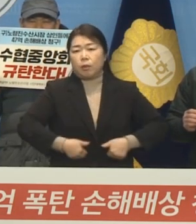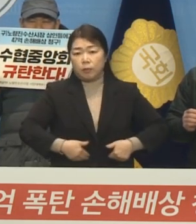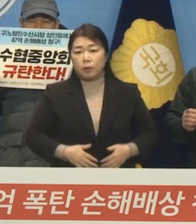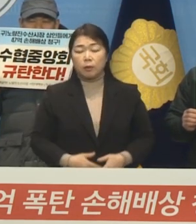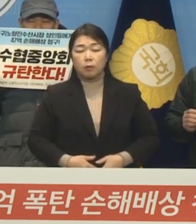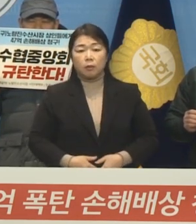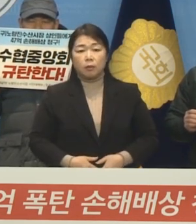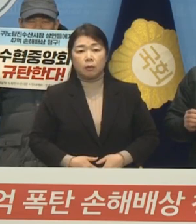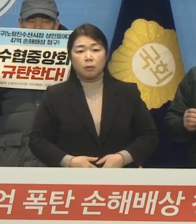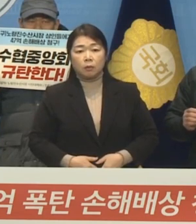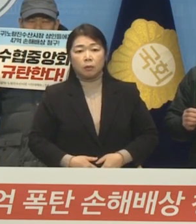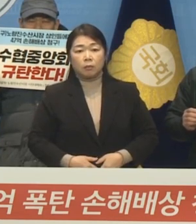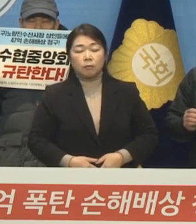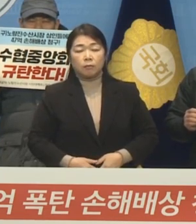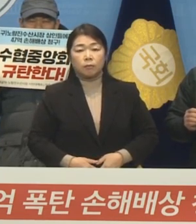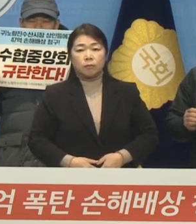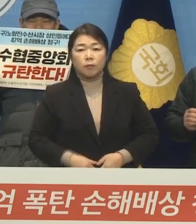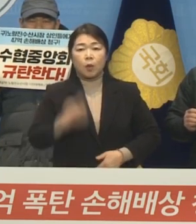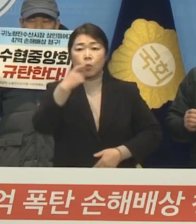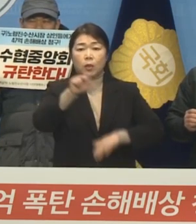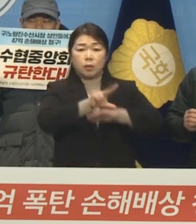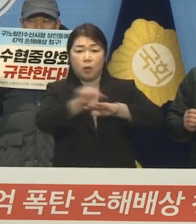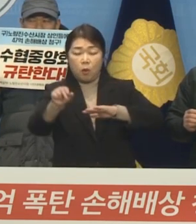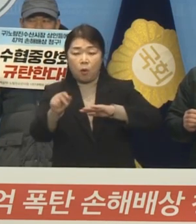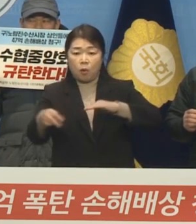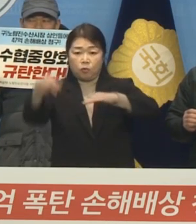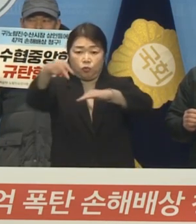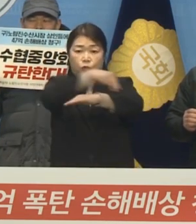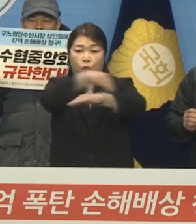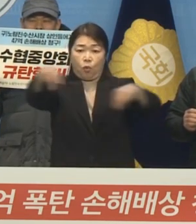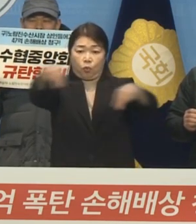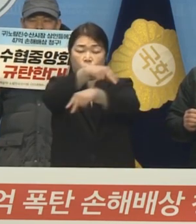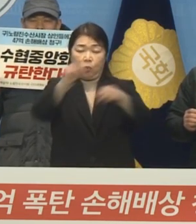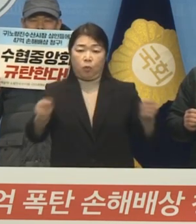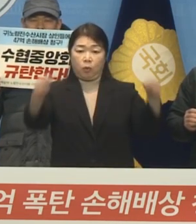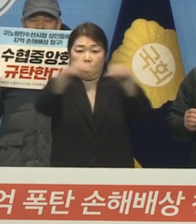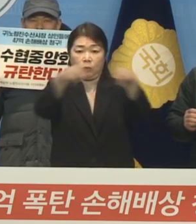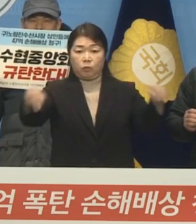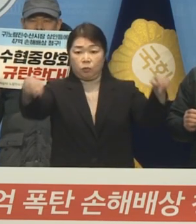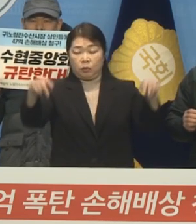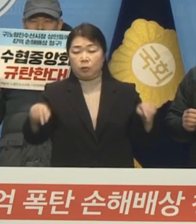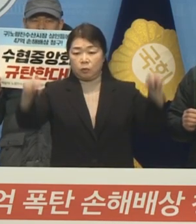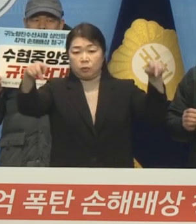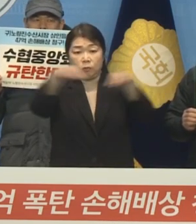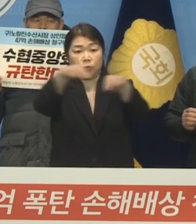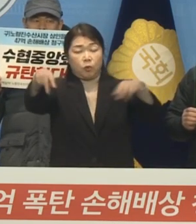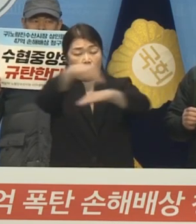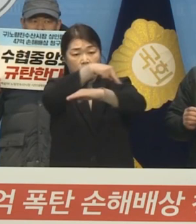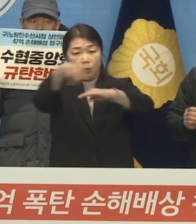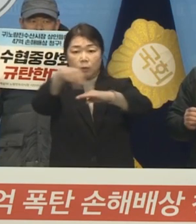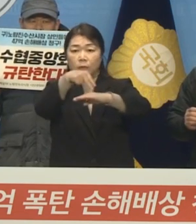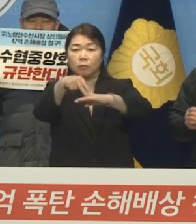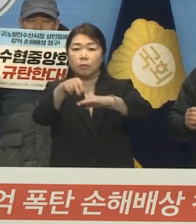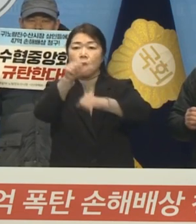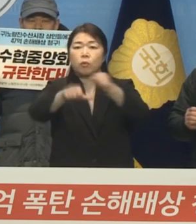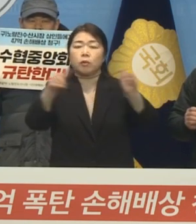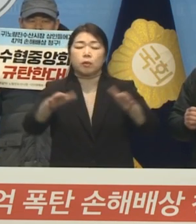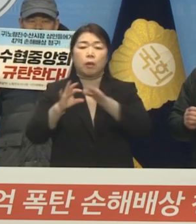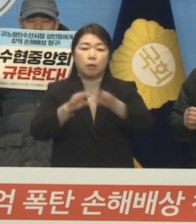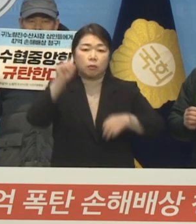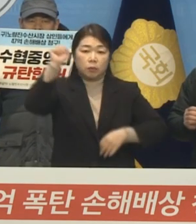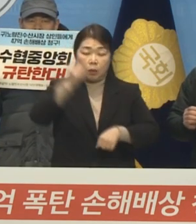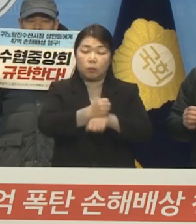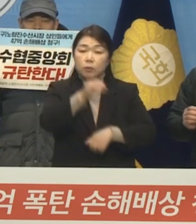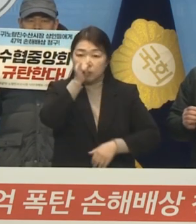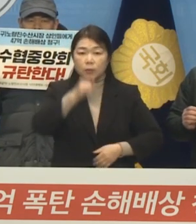볼트 위 노량진역 6교 위에서 5년째 농성하고 있는 이 상인들은 지금 모든 지병과 고통을 호소하고 그곳에서